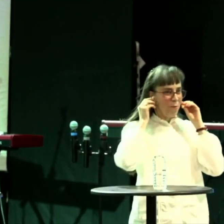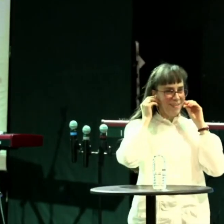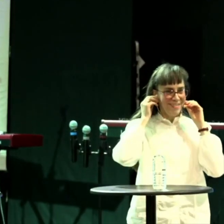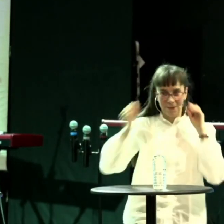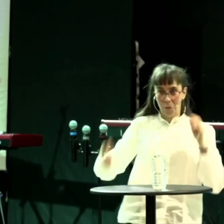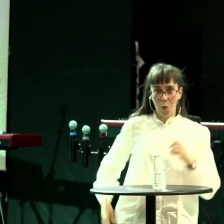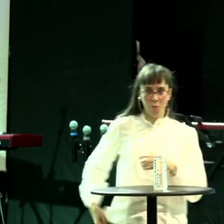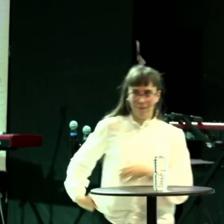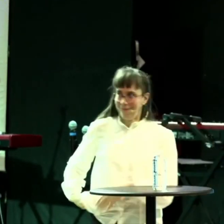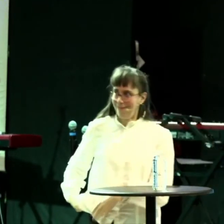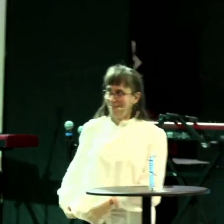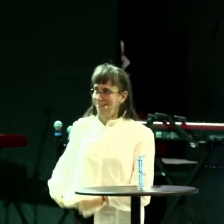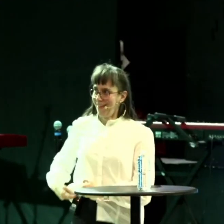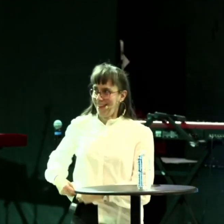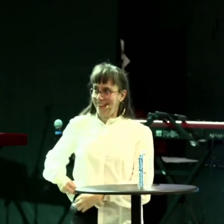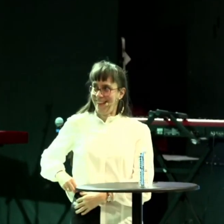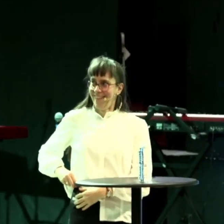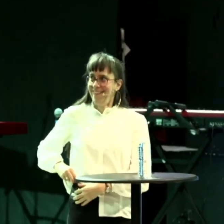Hello, everyone. Alléluia.